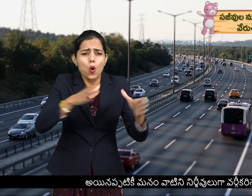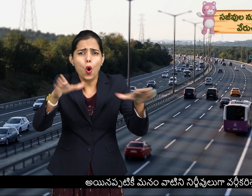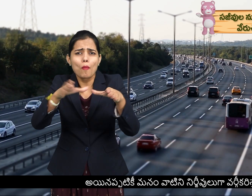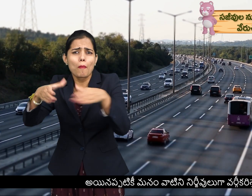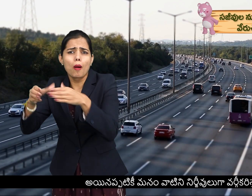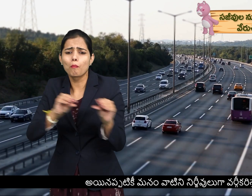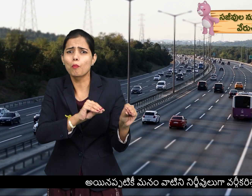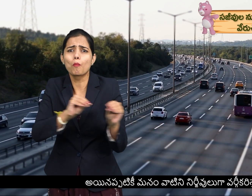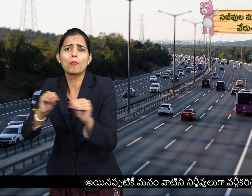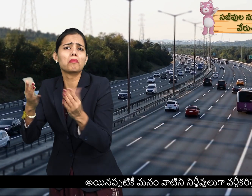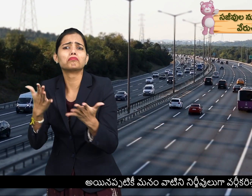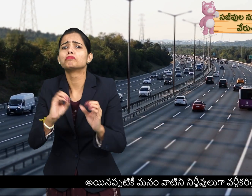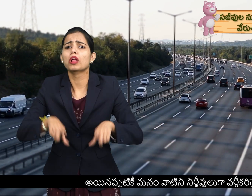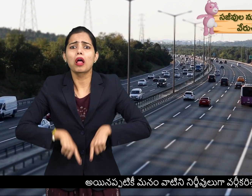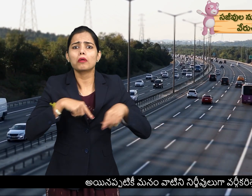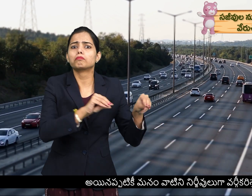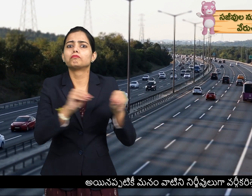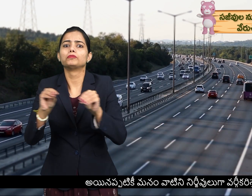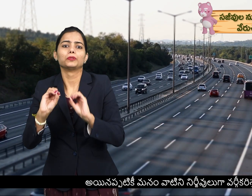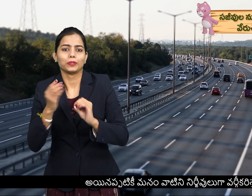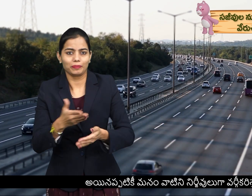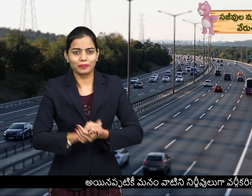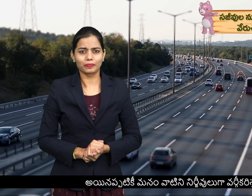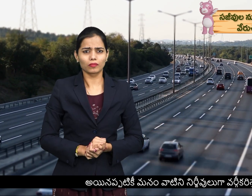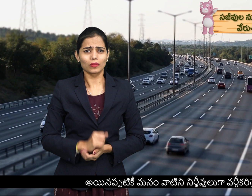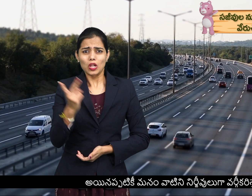అయినప్పటికీ మనం వాటిని నిర్జీవులుగా వర్గీకరిస్తాం.